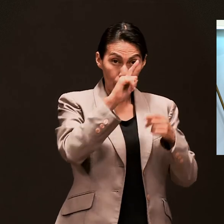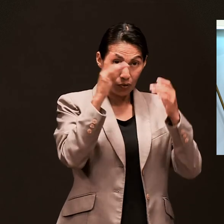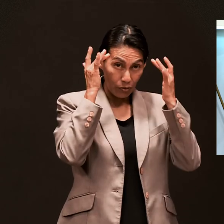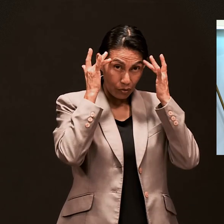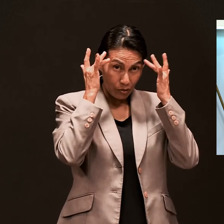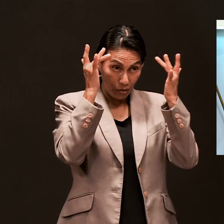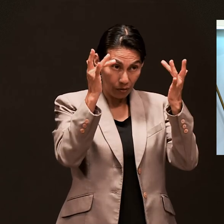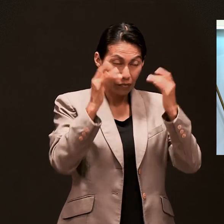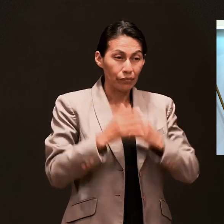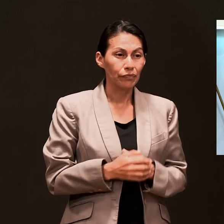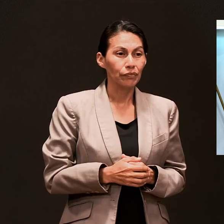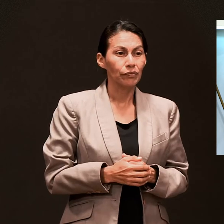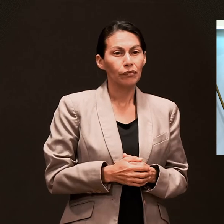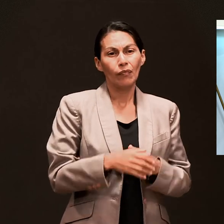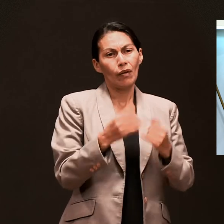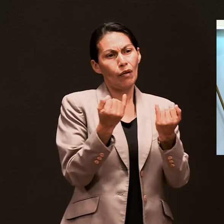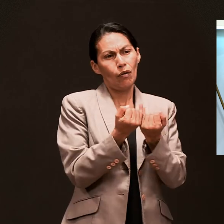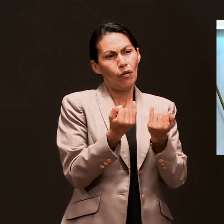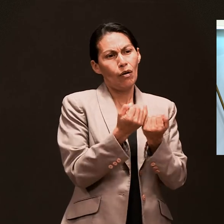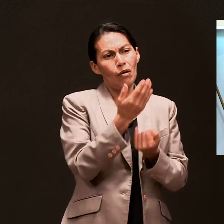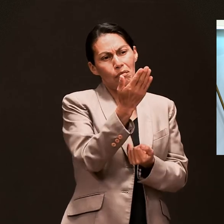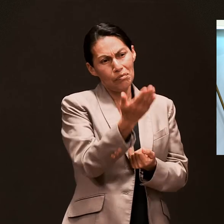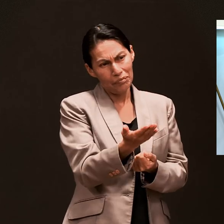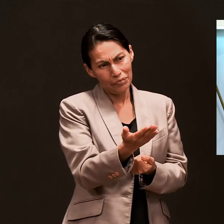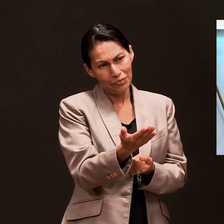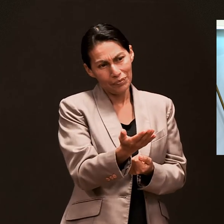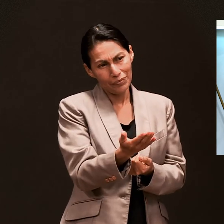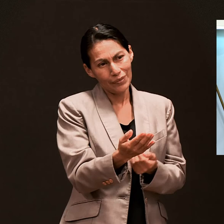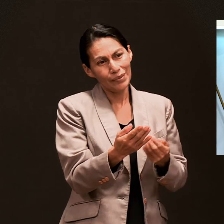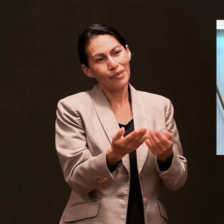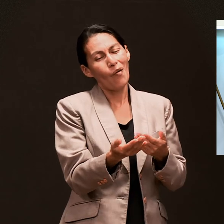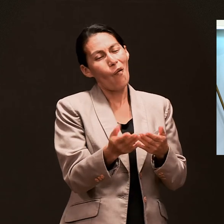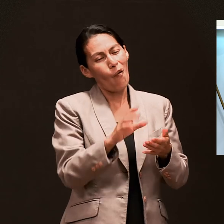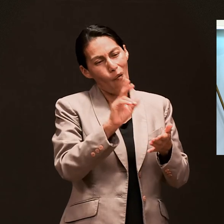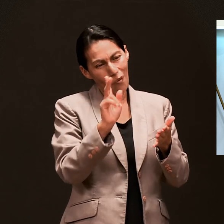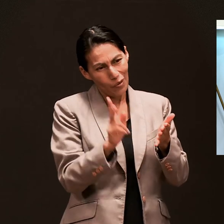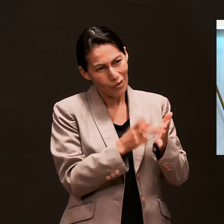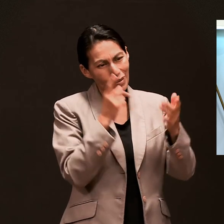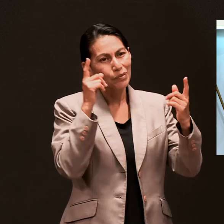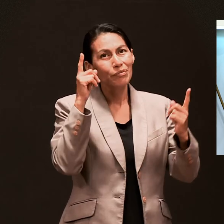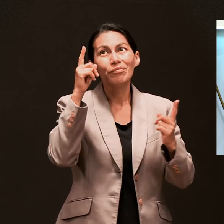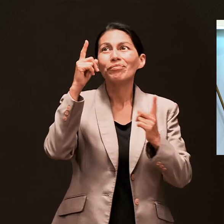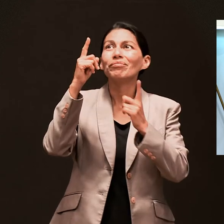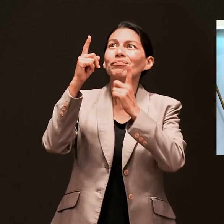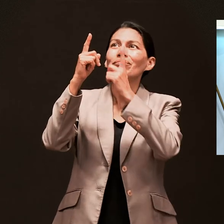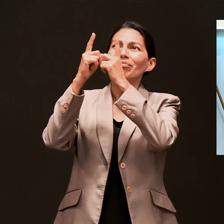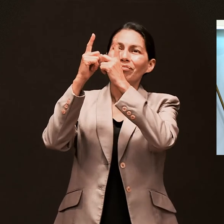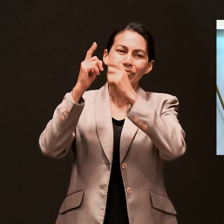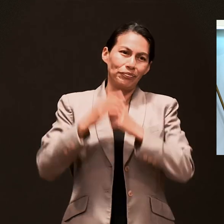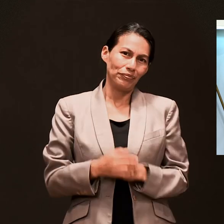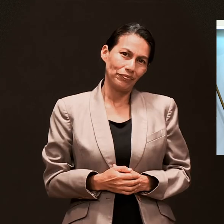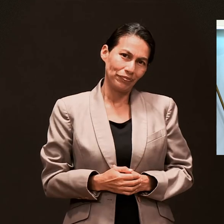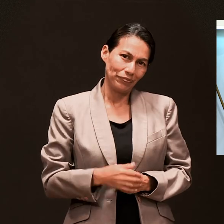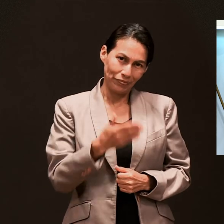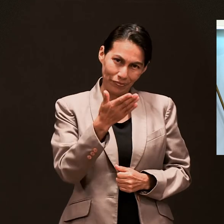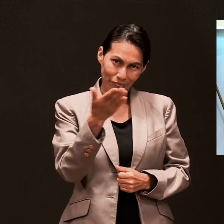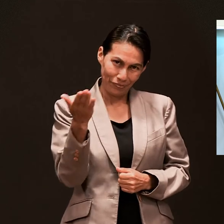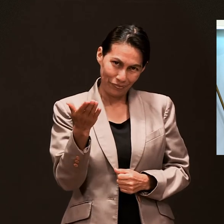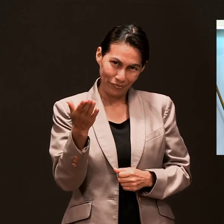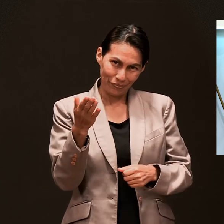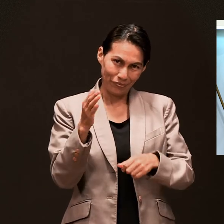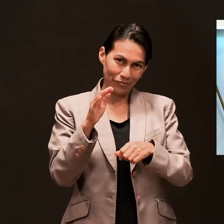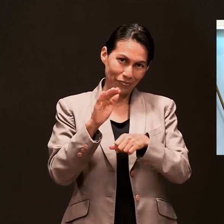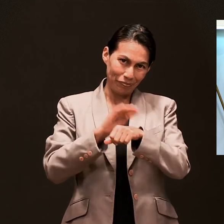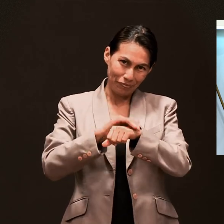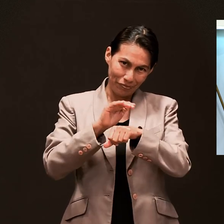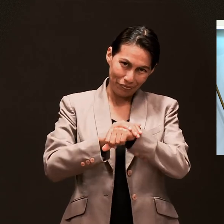sensible esa persona la del Espíritu Santo y así como usted vuelve a Dios Vuelve a casa verdad vuelve a